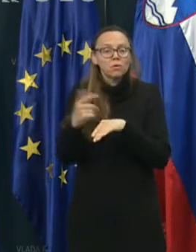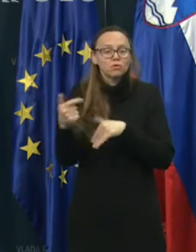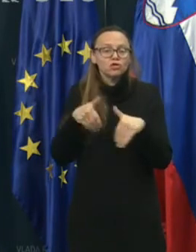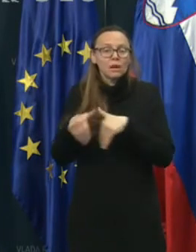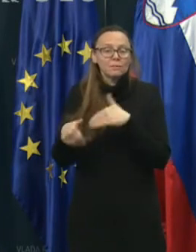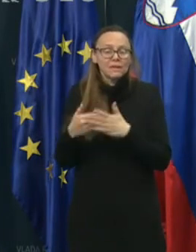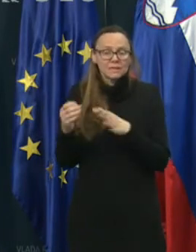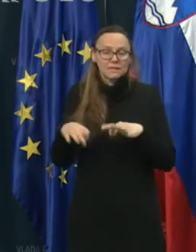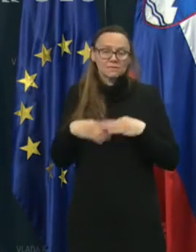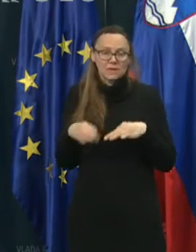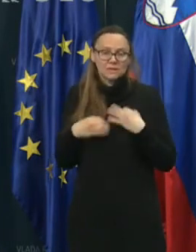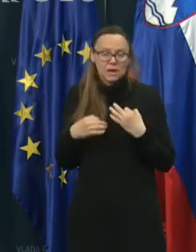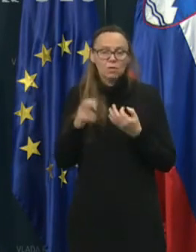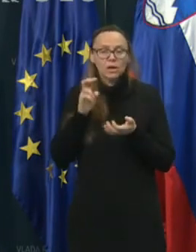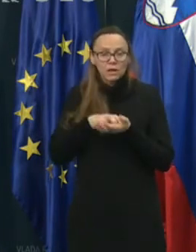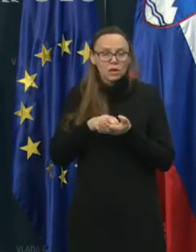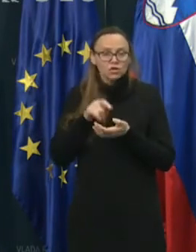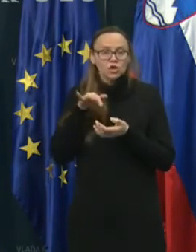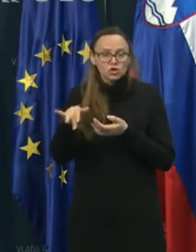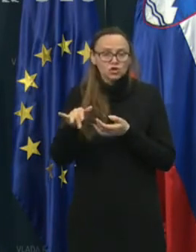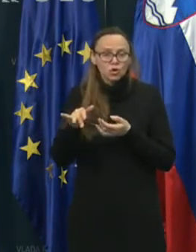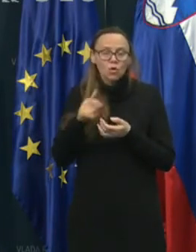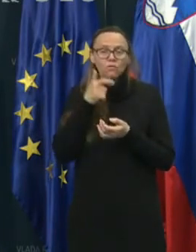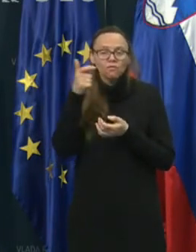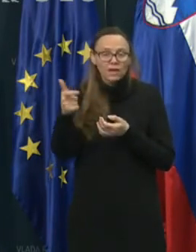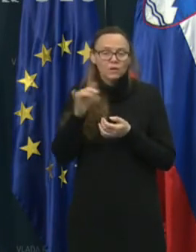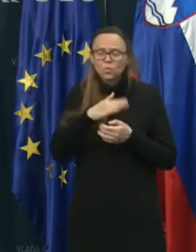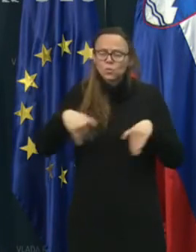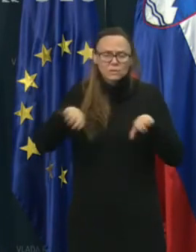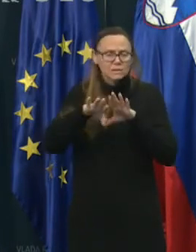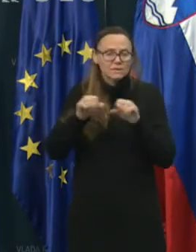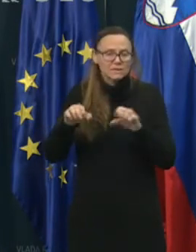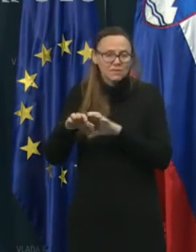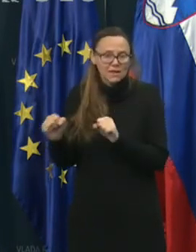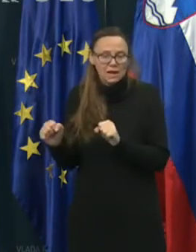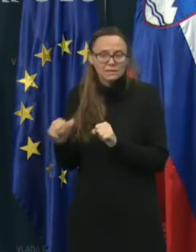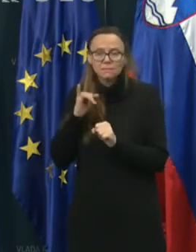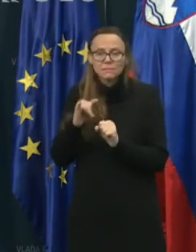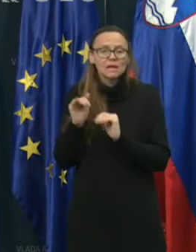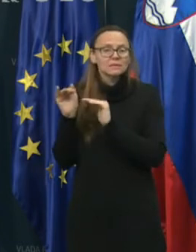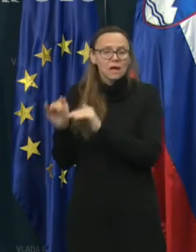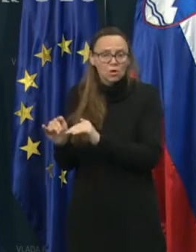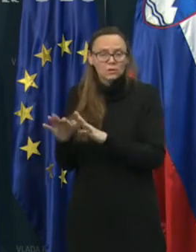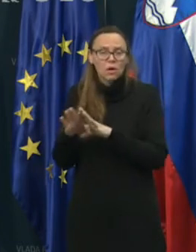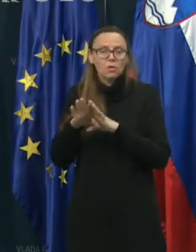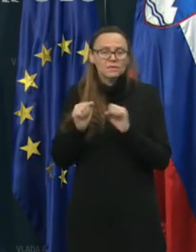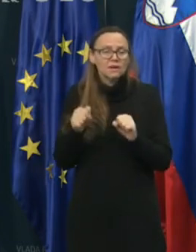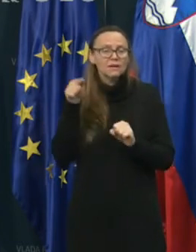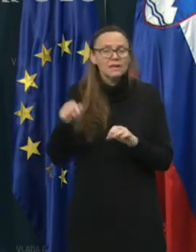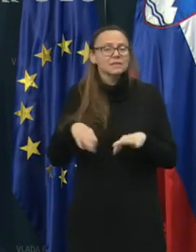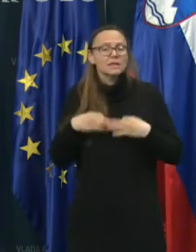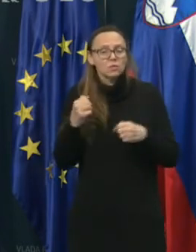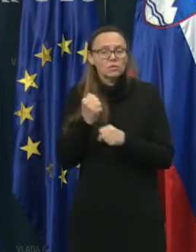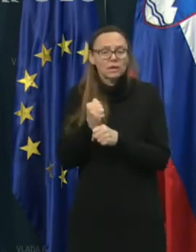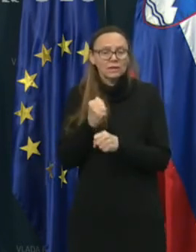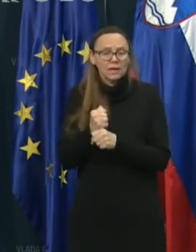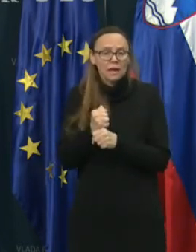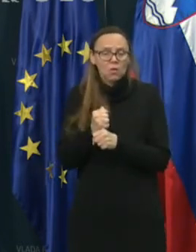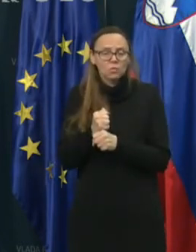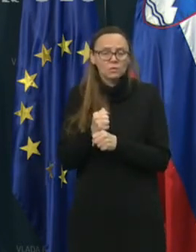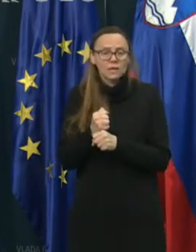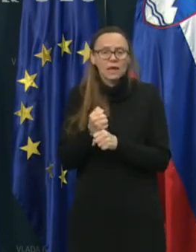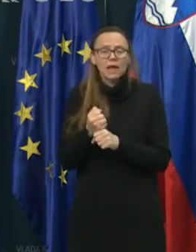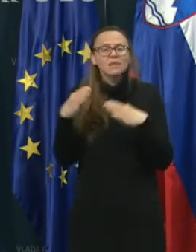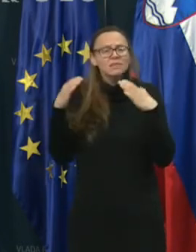za zdravje je že šlo ven vsem tem izvajalcem, da zagotavljajo izvajanje te zdravstvene dejavnosti najmanj